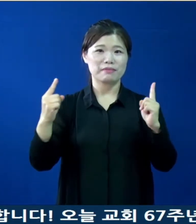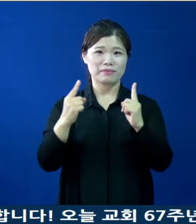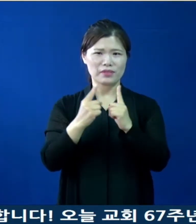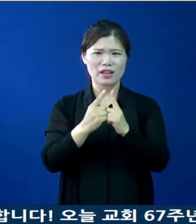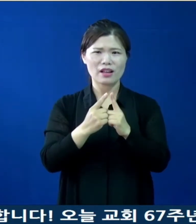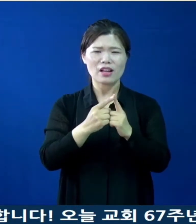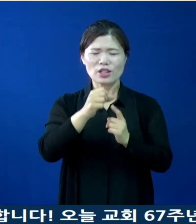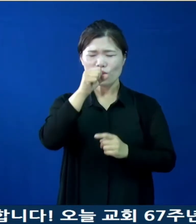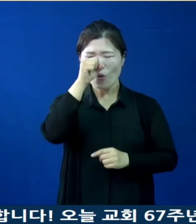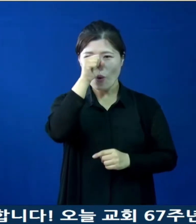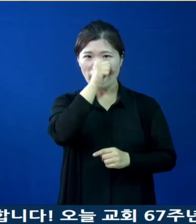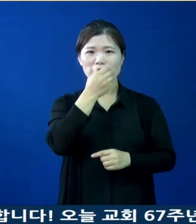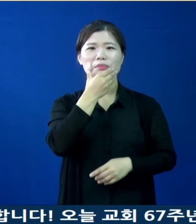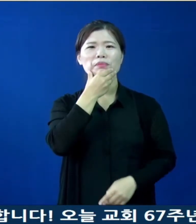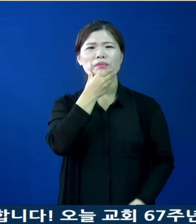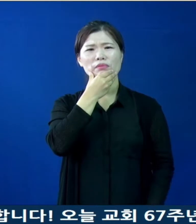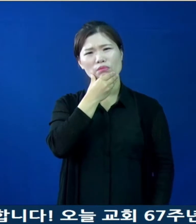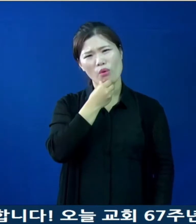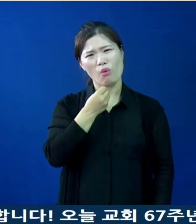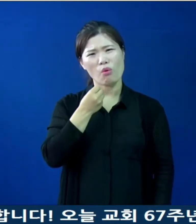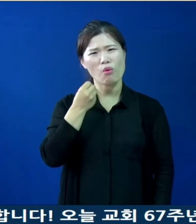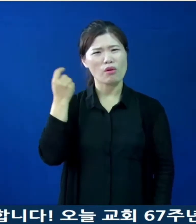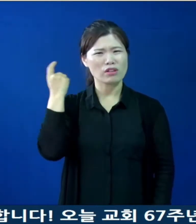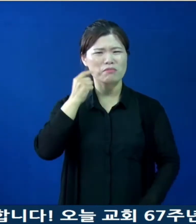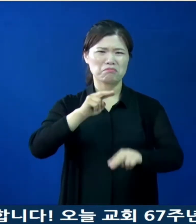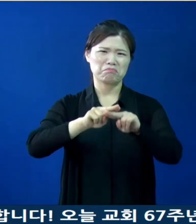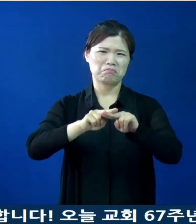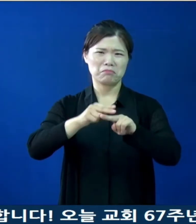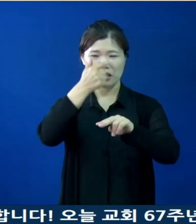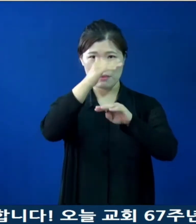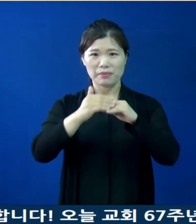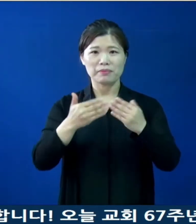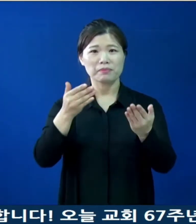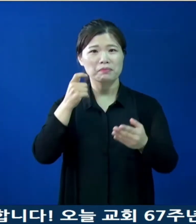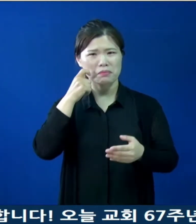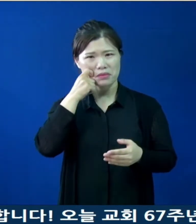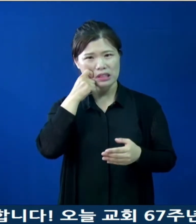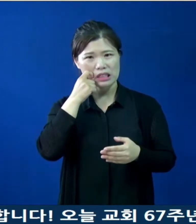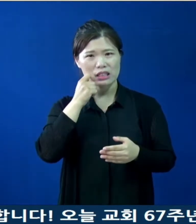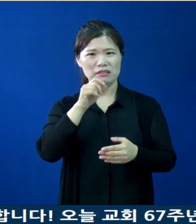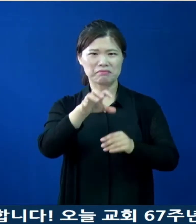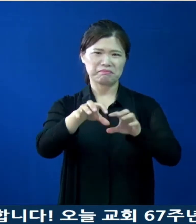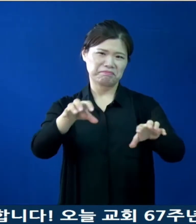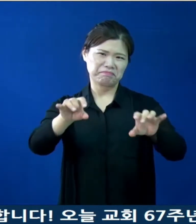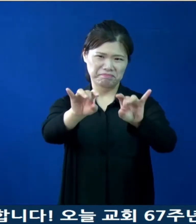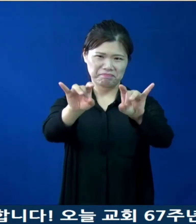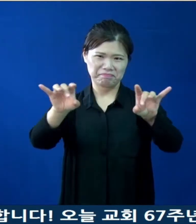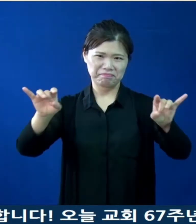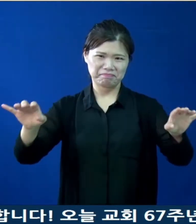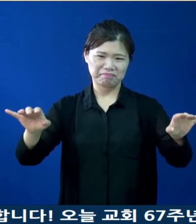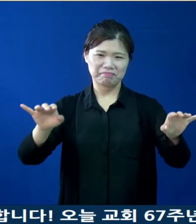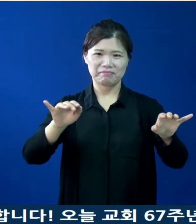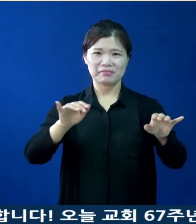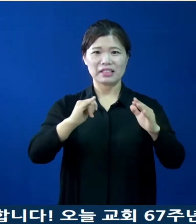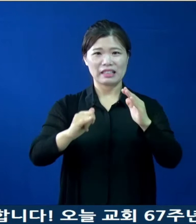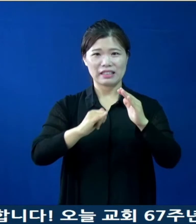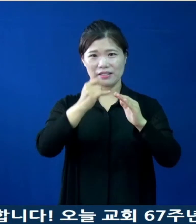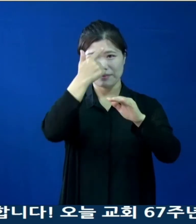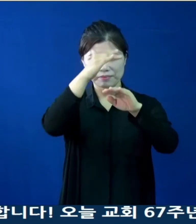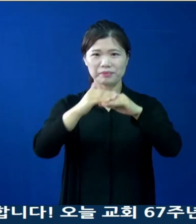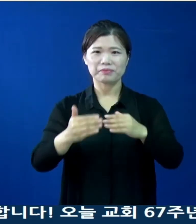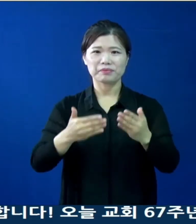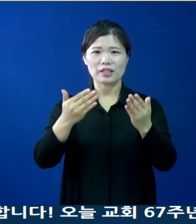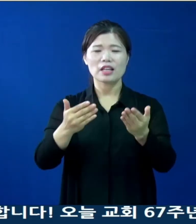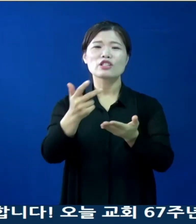좋아하는 보금자리에서 예배드리지 못하고 실시간으로 있는 곳에서 예배드리는 충현의 가족들, 주님의